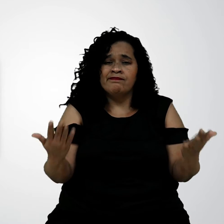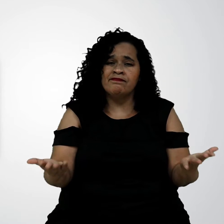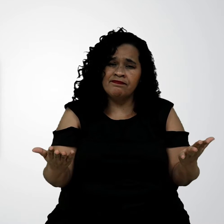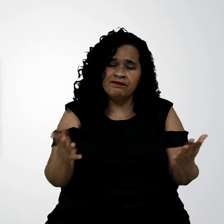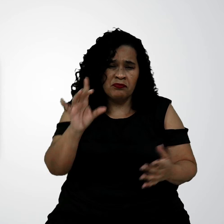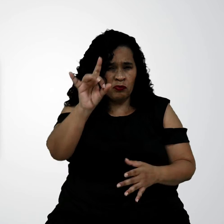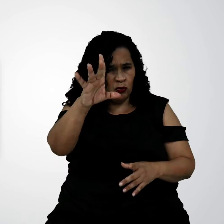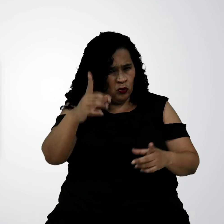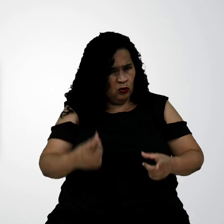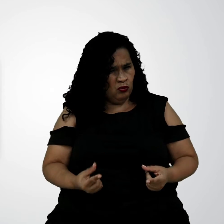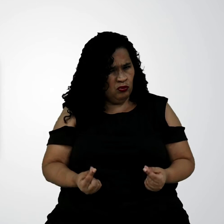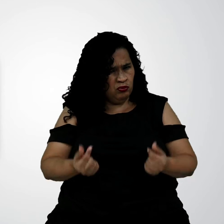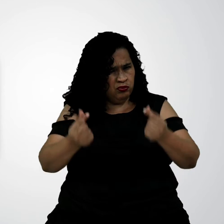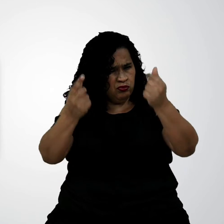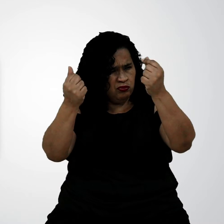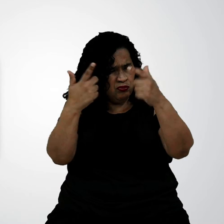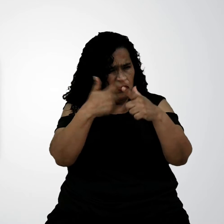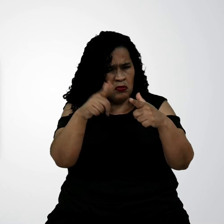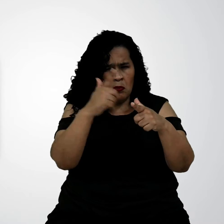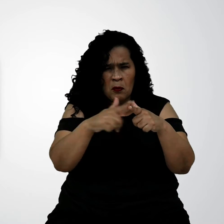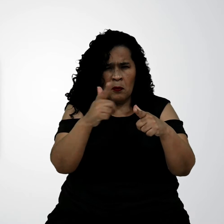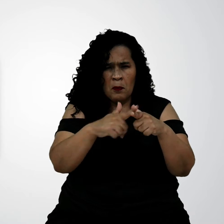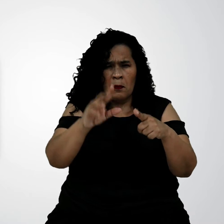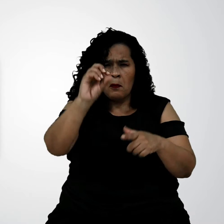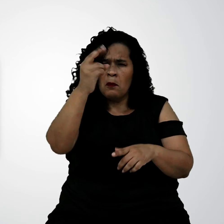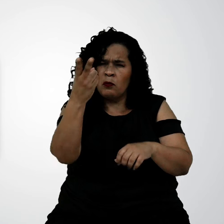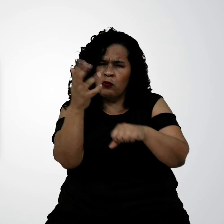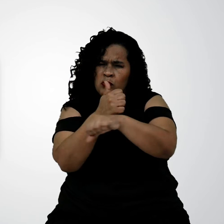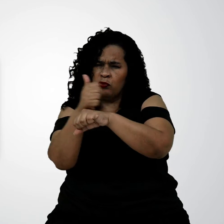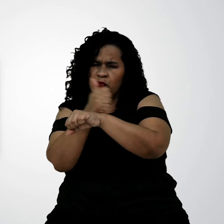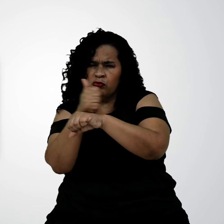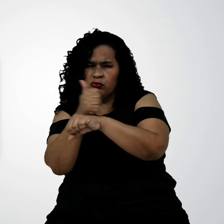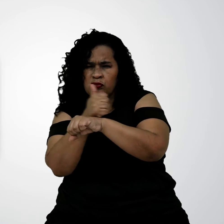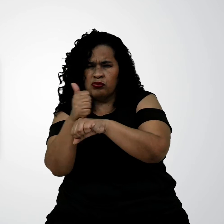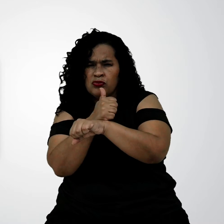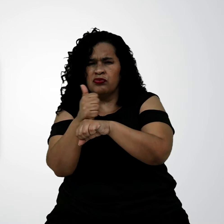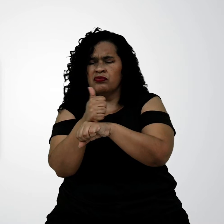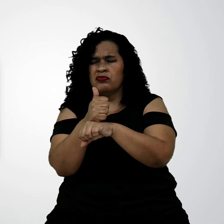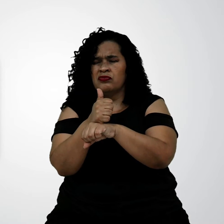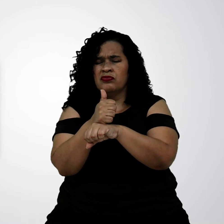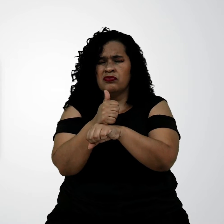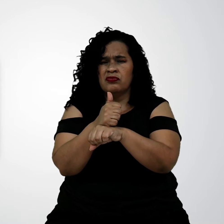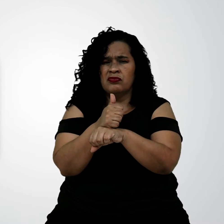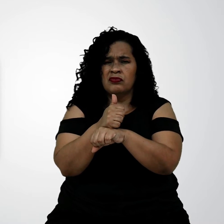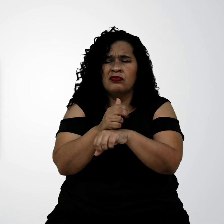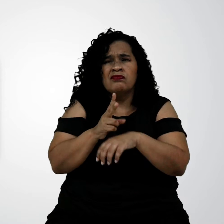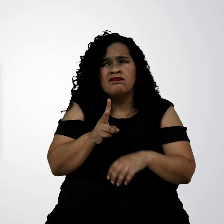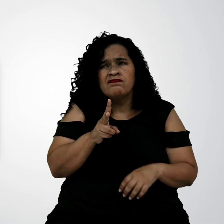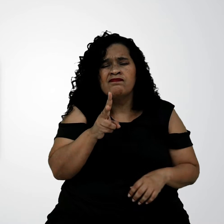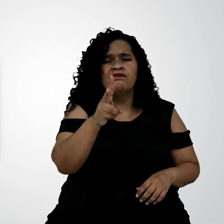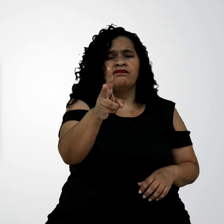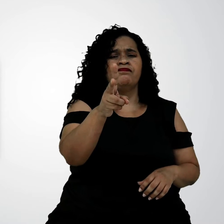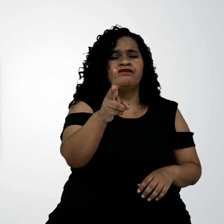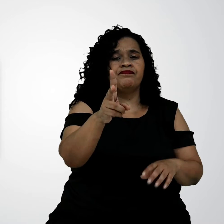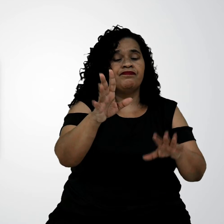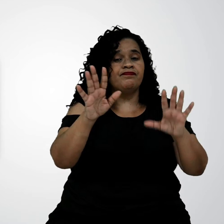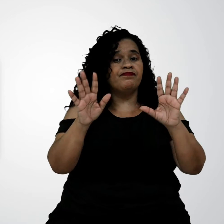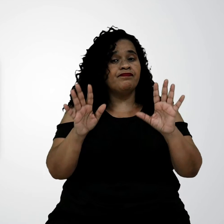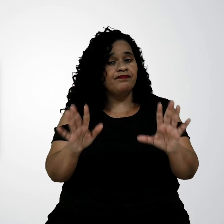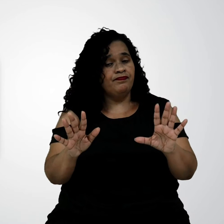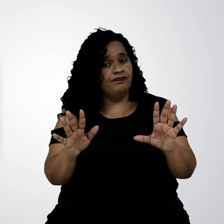de saúde, problema na carreira, problemas familiares, ainda dá para levar. O problema é que isso afetou